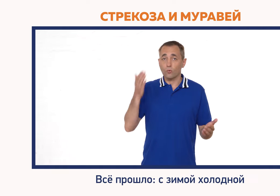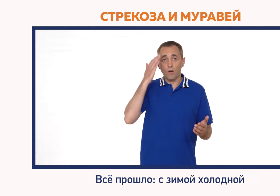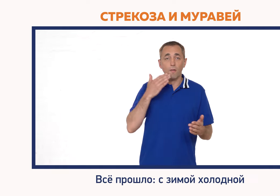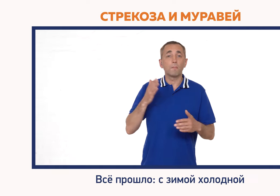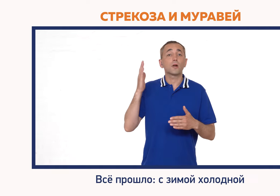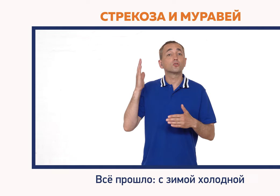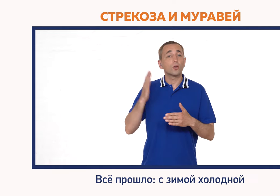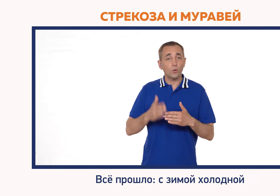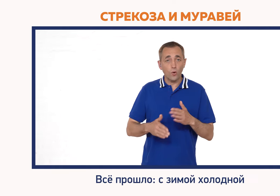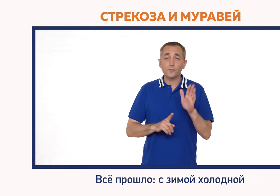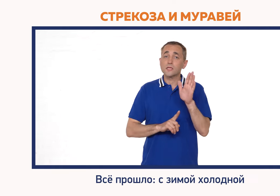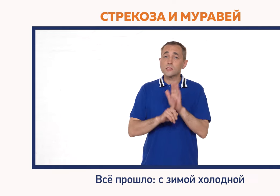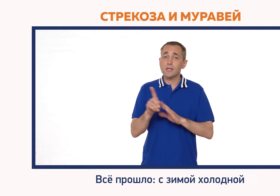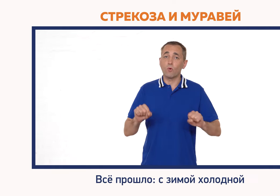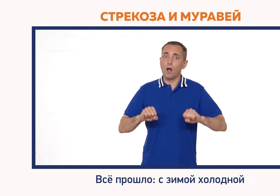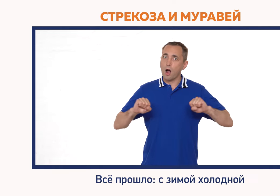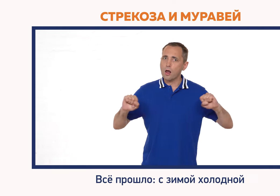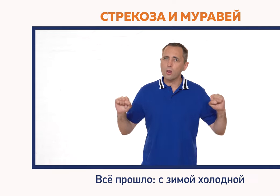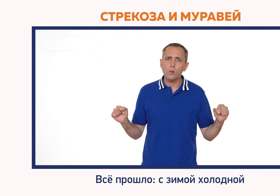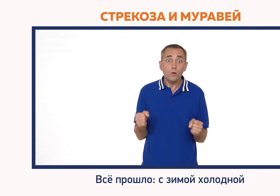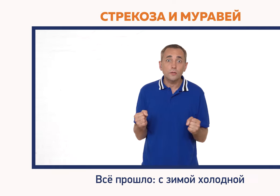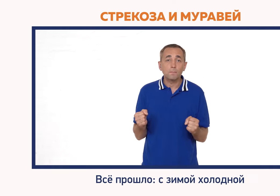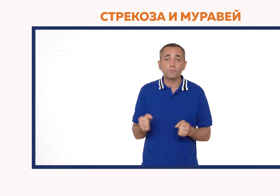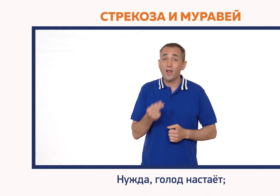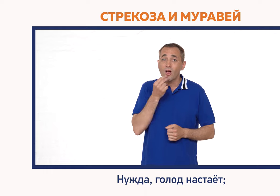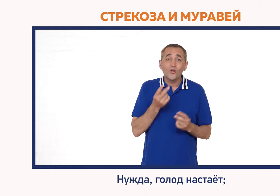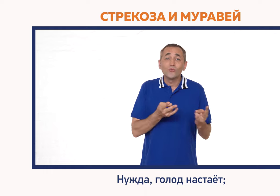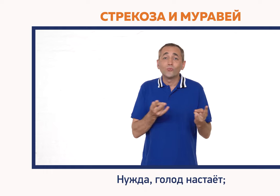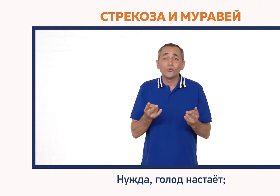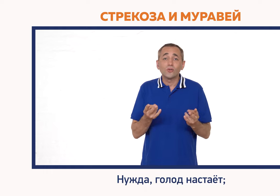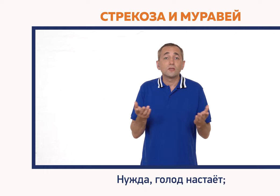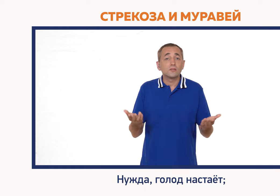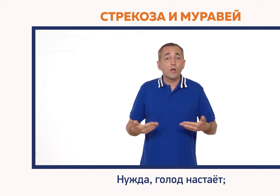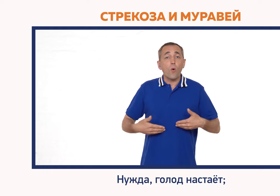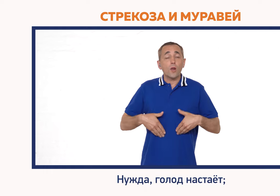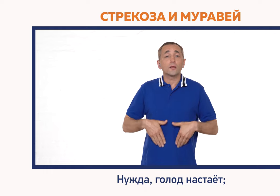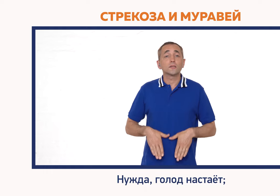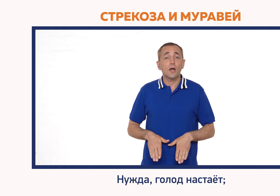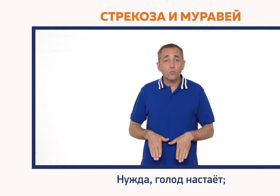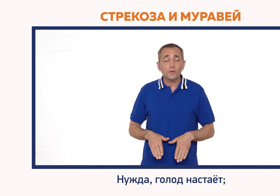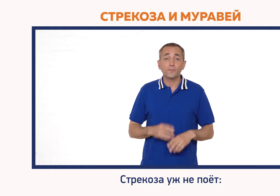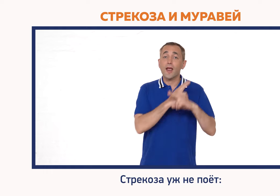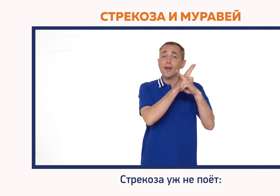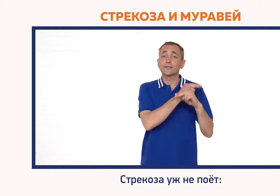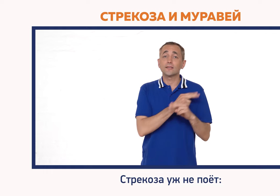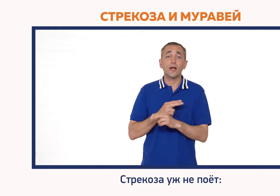Все прошло с зимой холодной, нужда, голод настает,